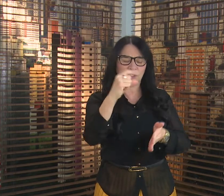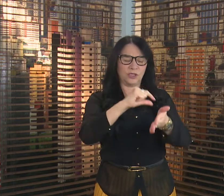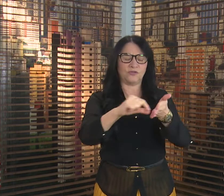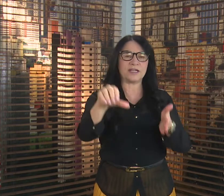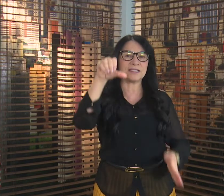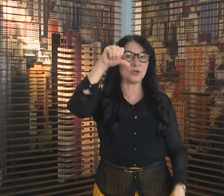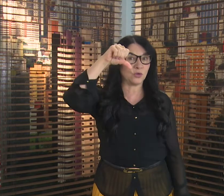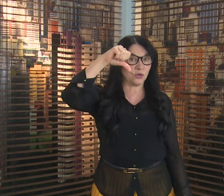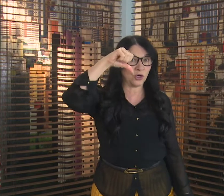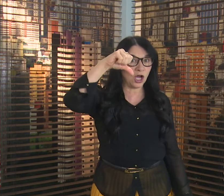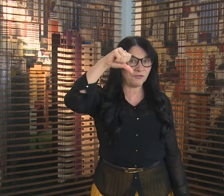no versículo 9: